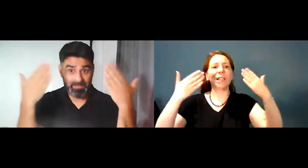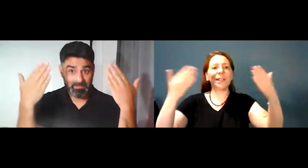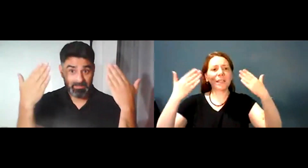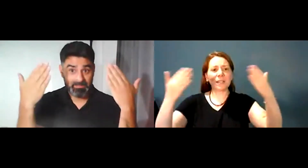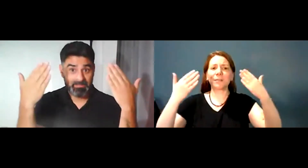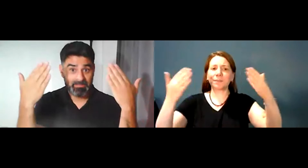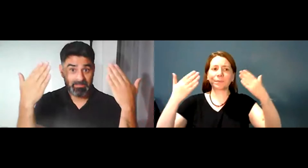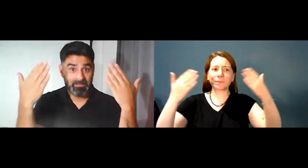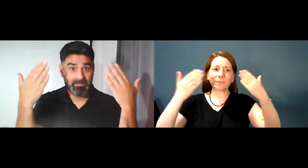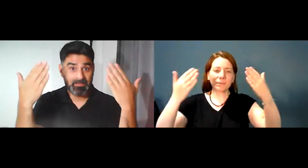Feliz.